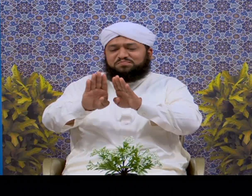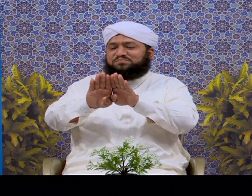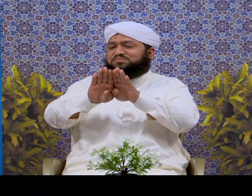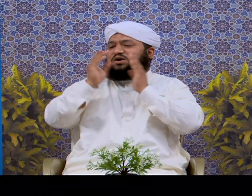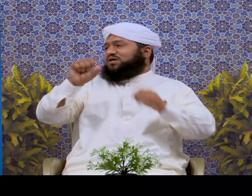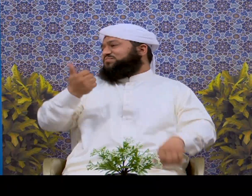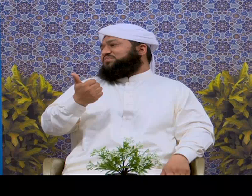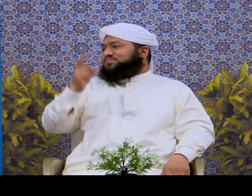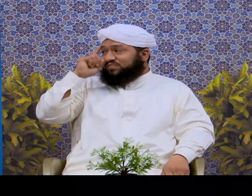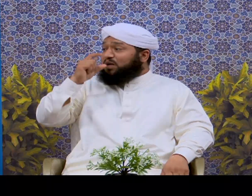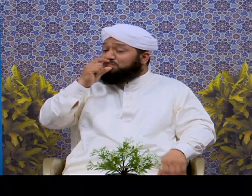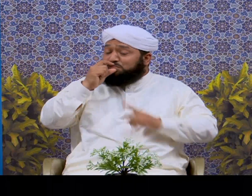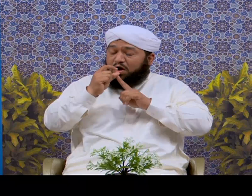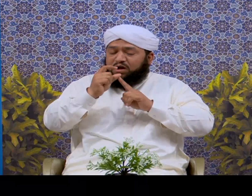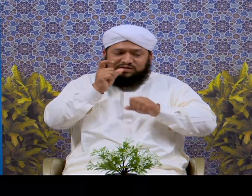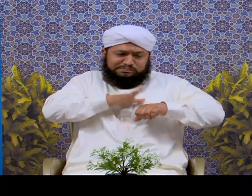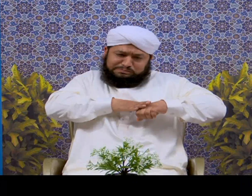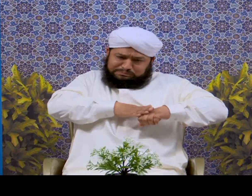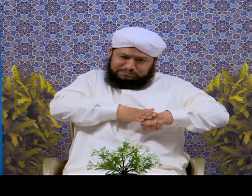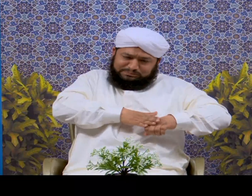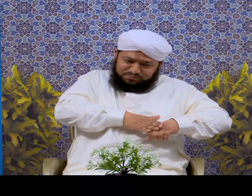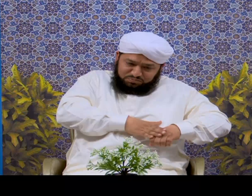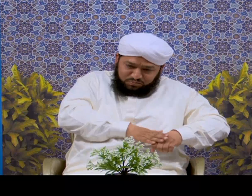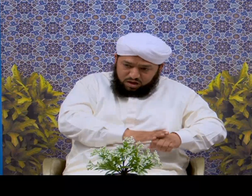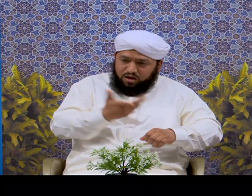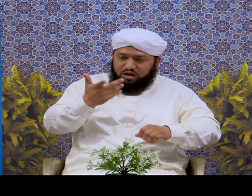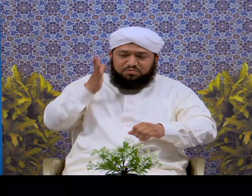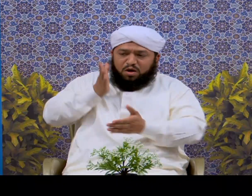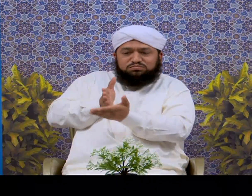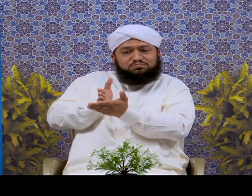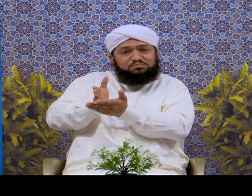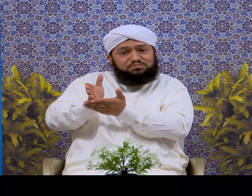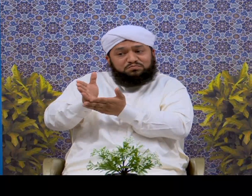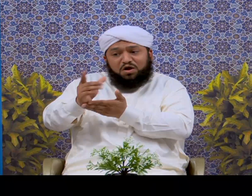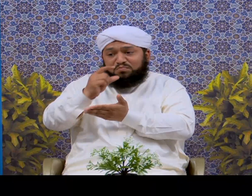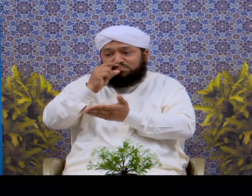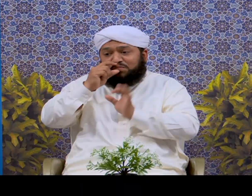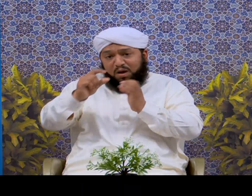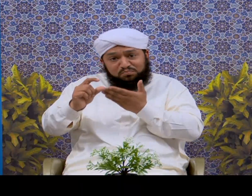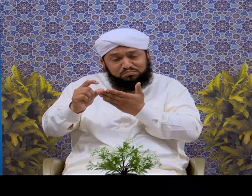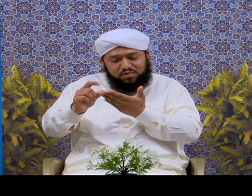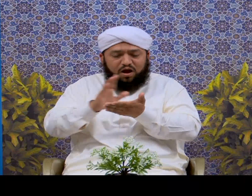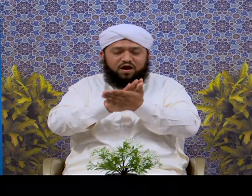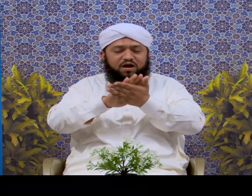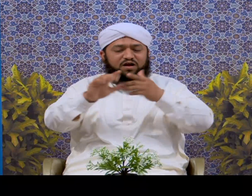روزہ نفس کو دباتا شیطان کے راستے بند کر کے عبادات کے راستے کھولتا ہے، اسی لیے حدیث پاک میں فرمایا